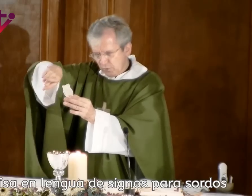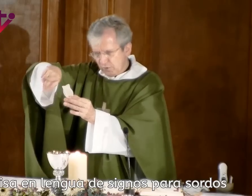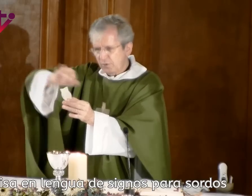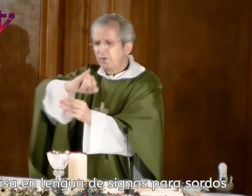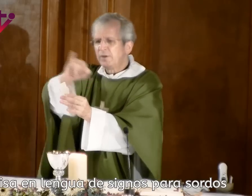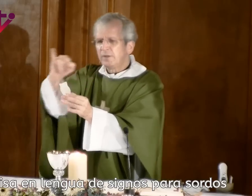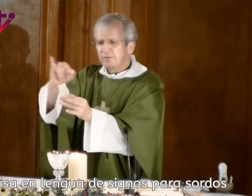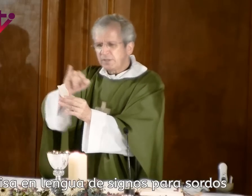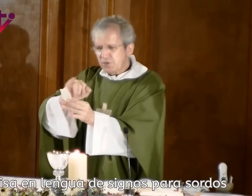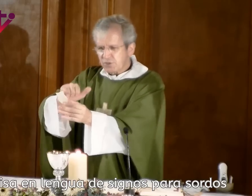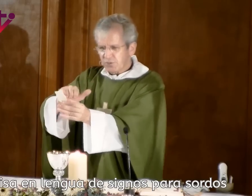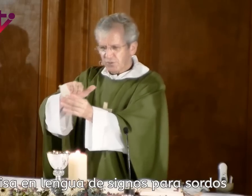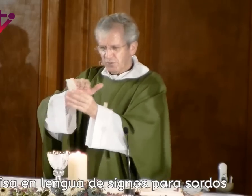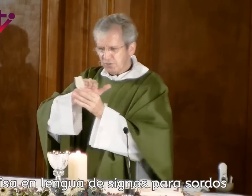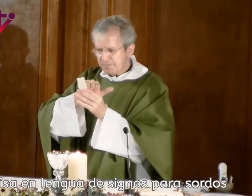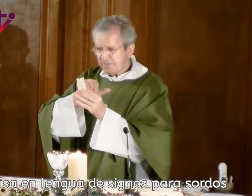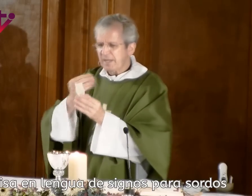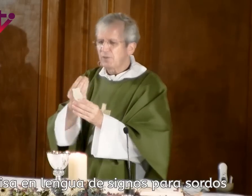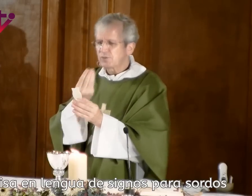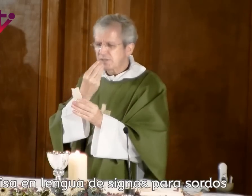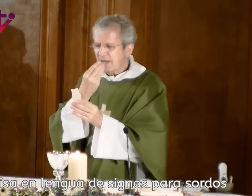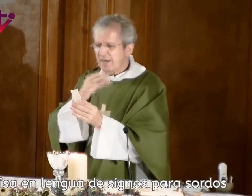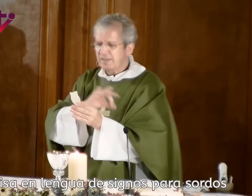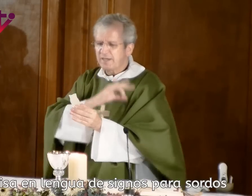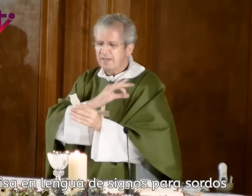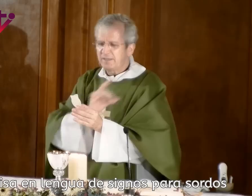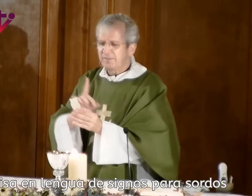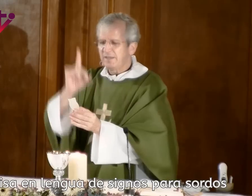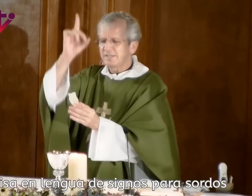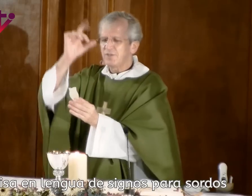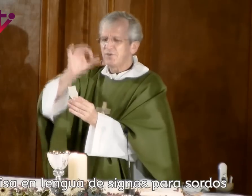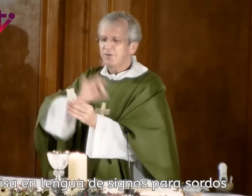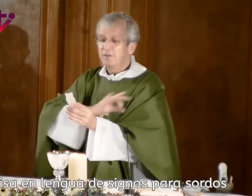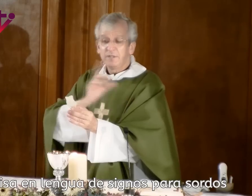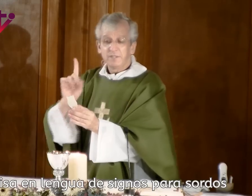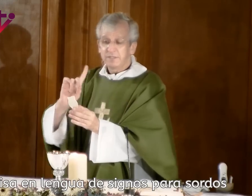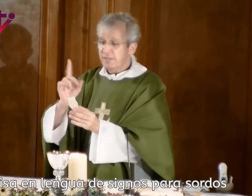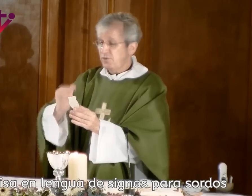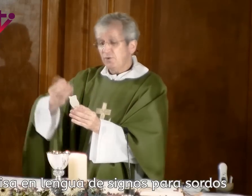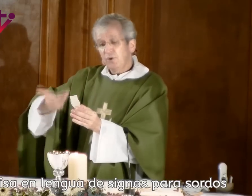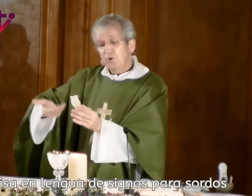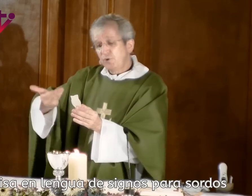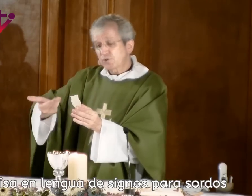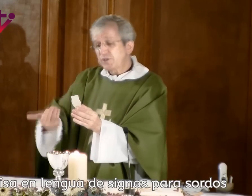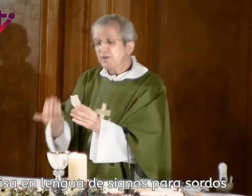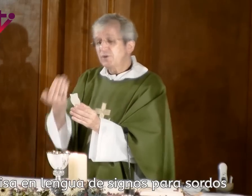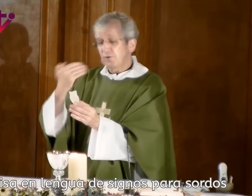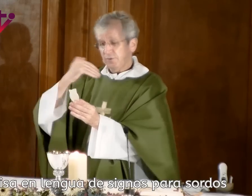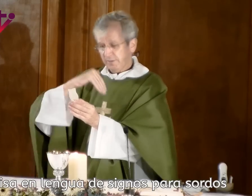mundo. Dichosos los invitados a la cena del Señor. Señor, no soy digno de